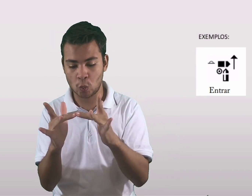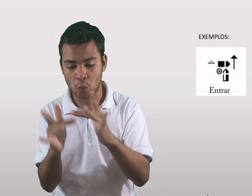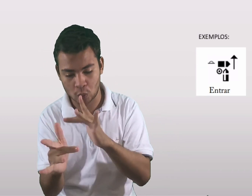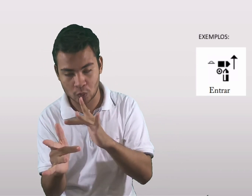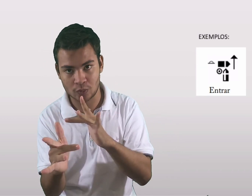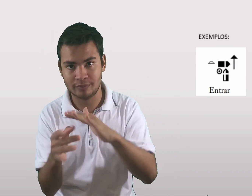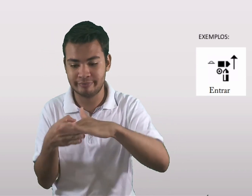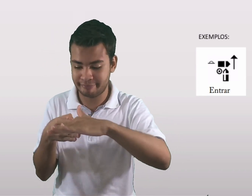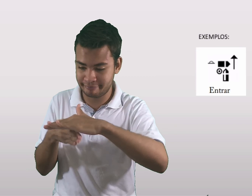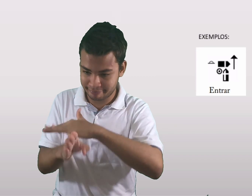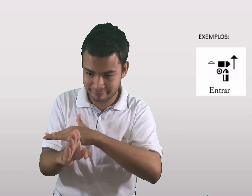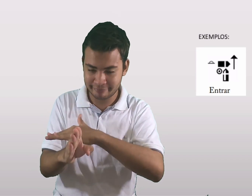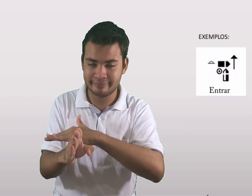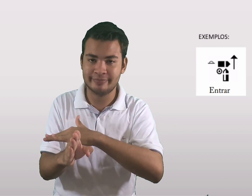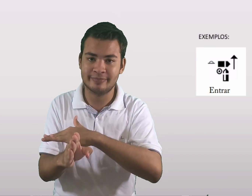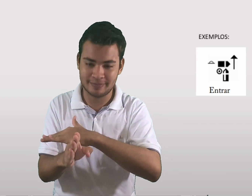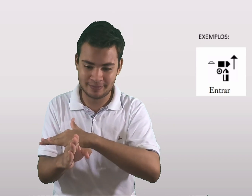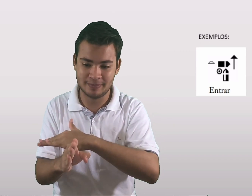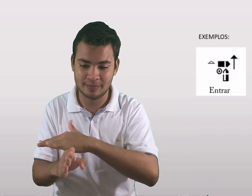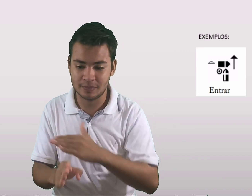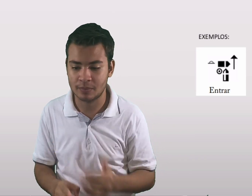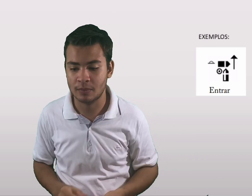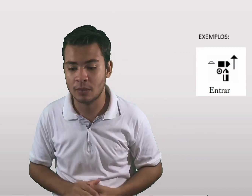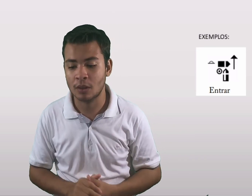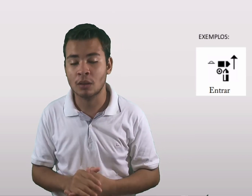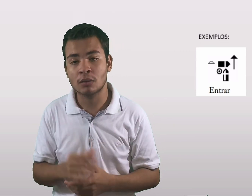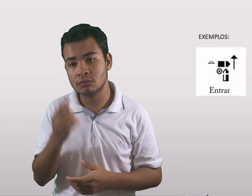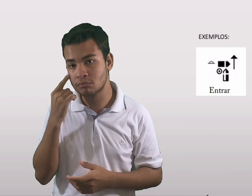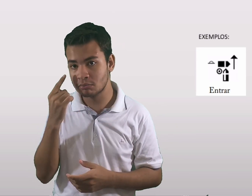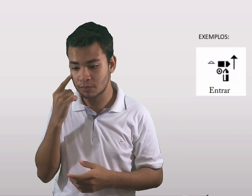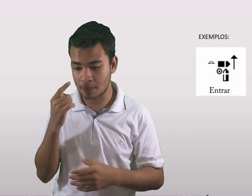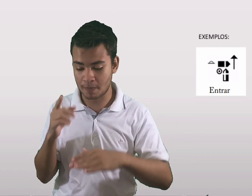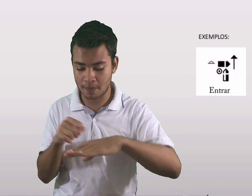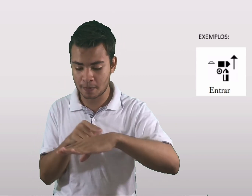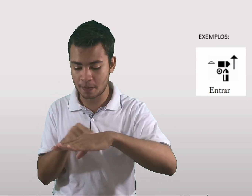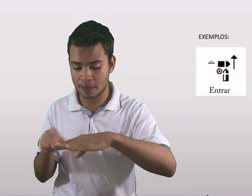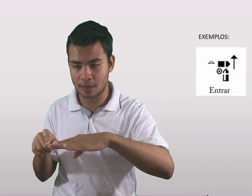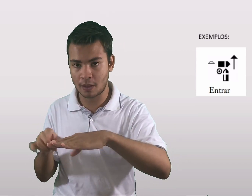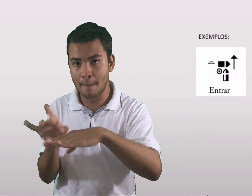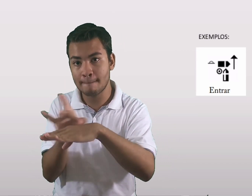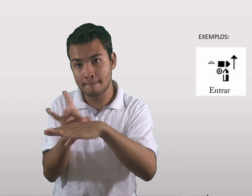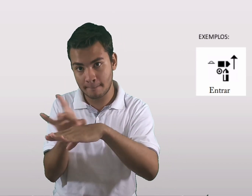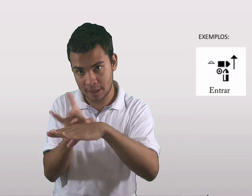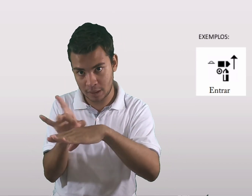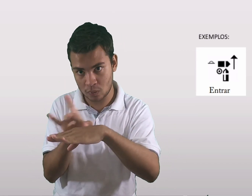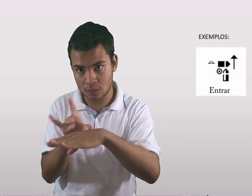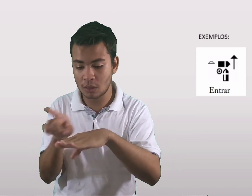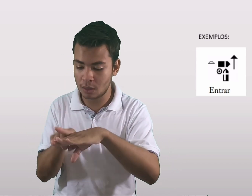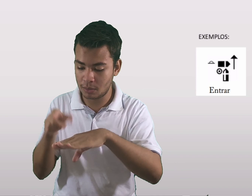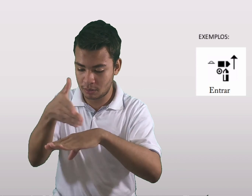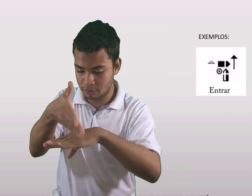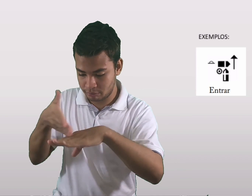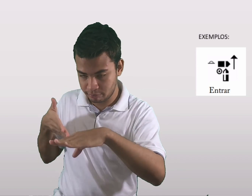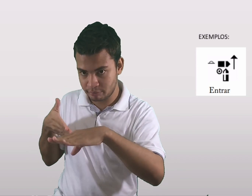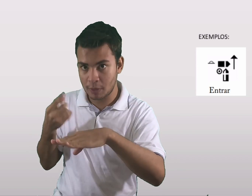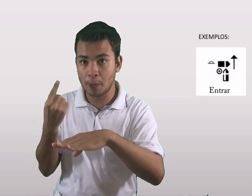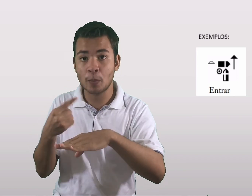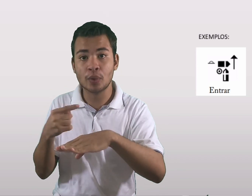contato e ela sai. Esse contato ele sai da superfície. Então, a mão de cima